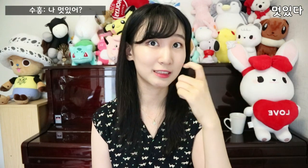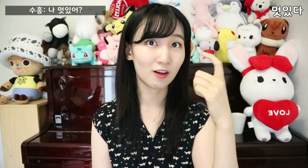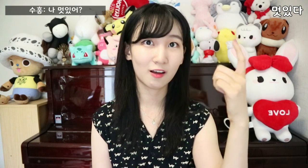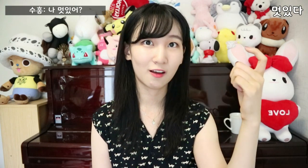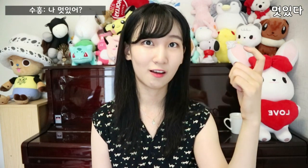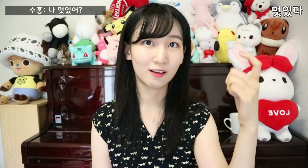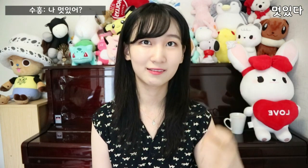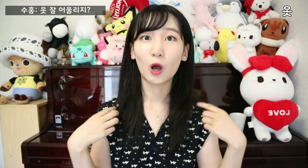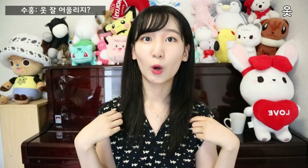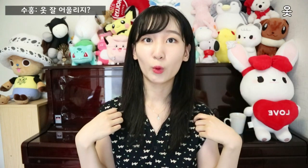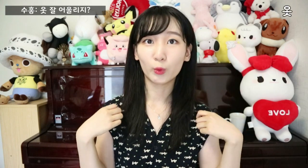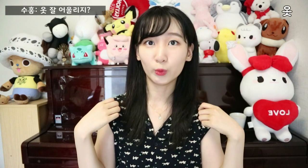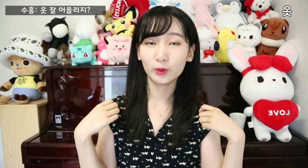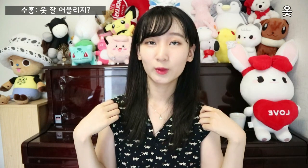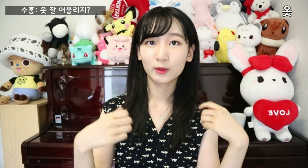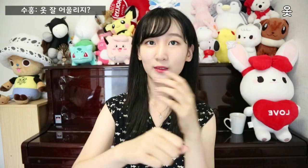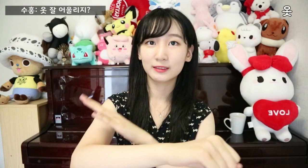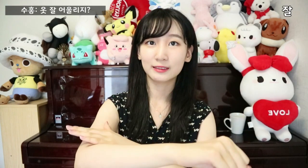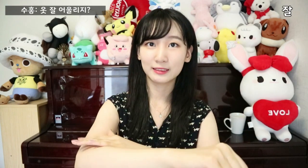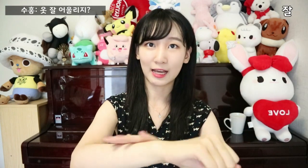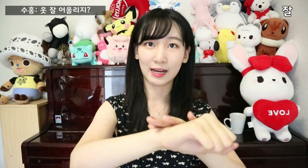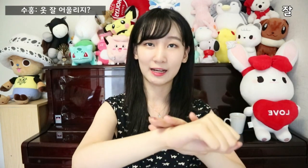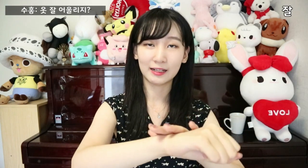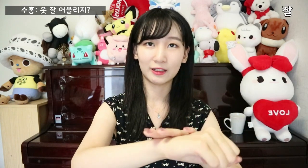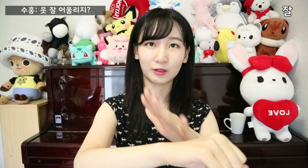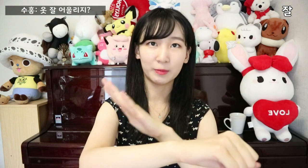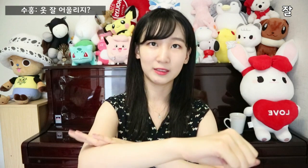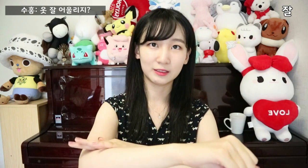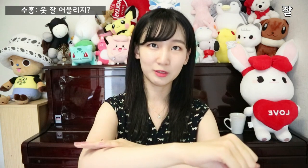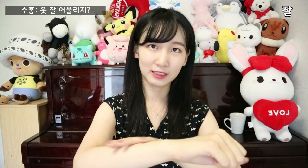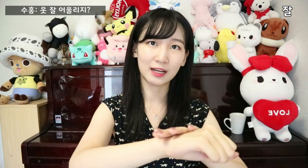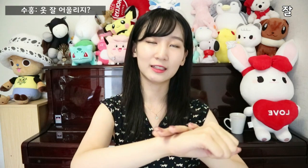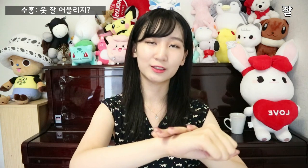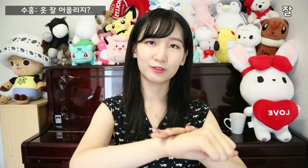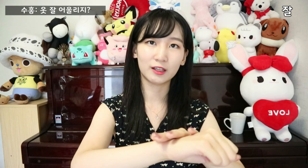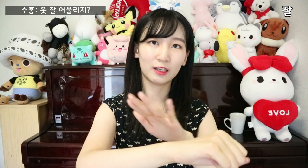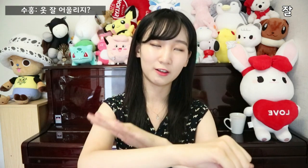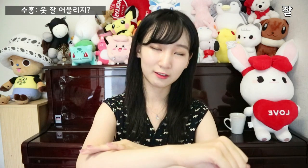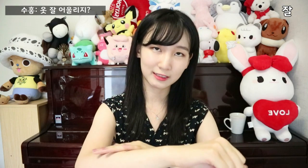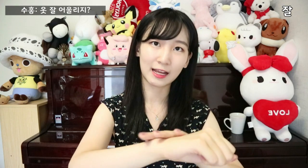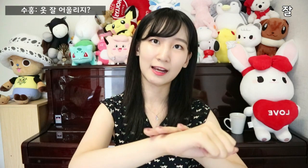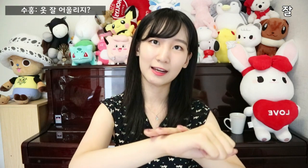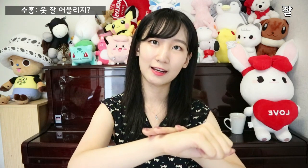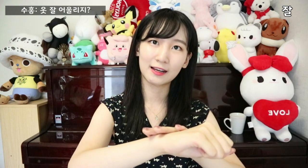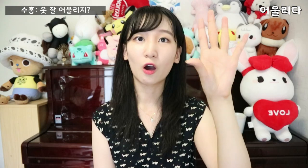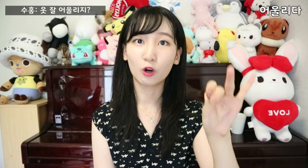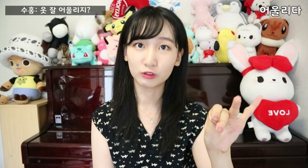멋있어? 옷 잘. 이렇게 팔을 쓰면 잘이란 수화예요. 잘.